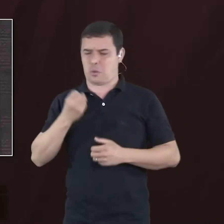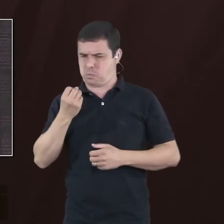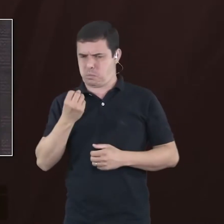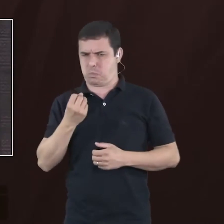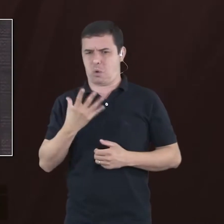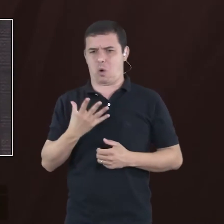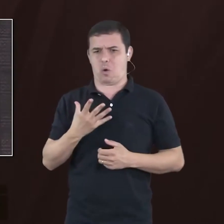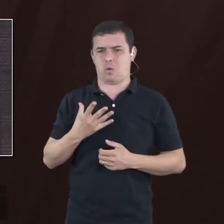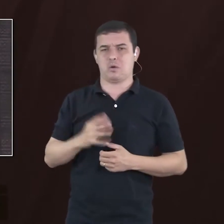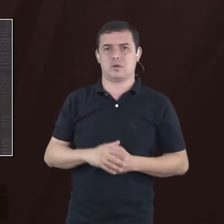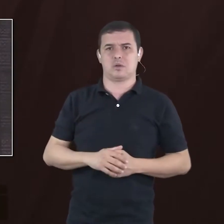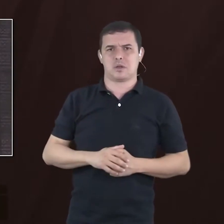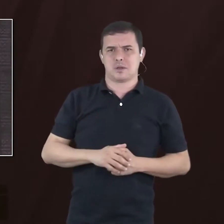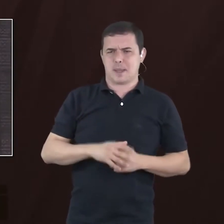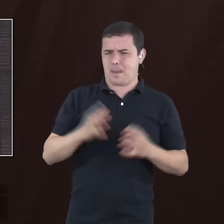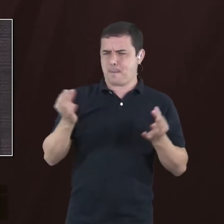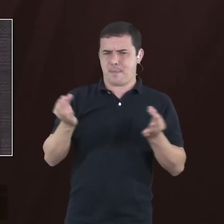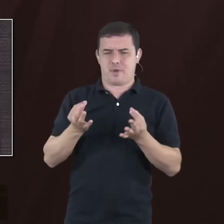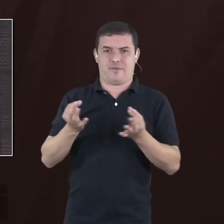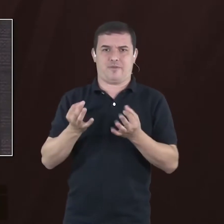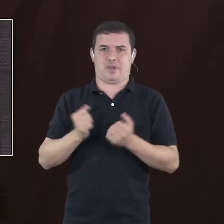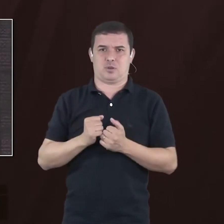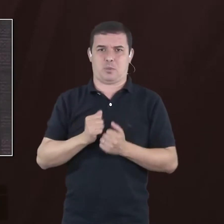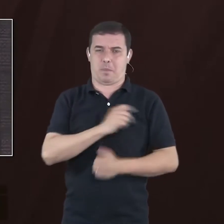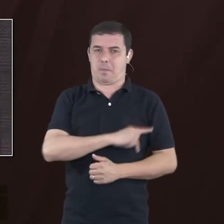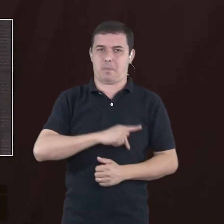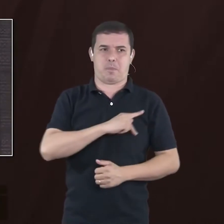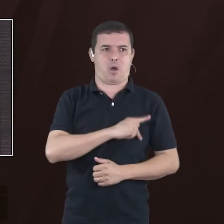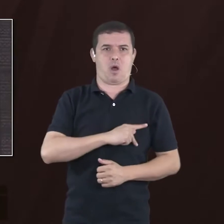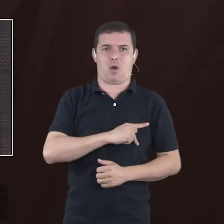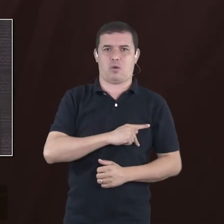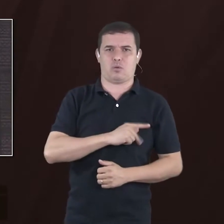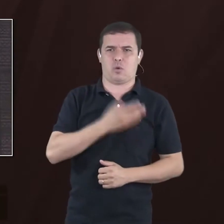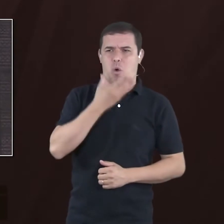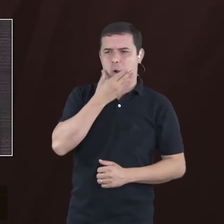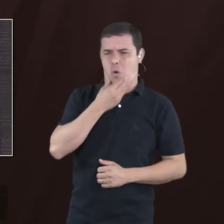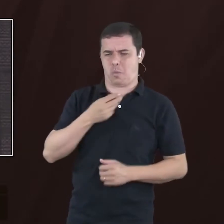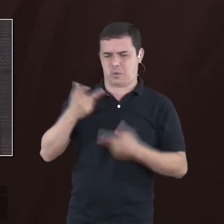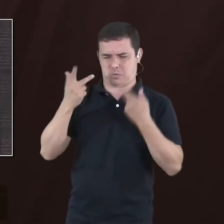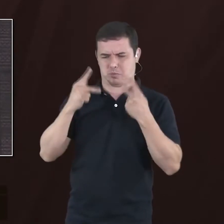padrão perfeito para um que seguia o judaísmo.